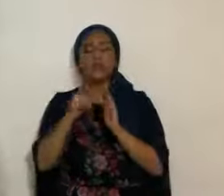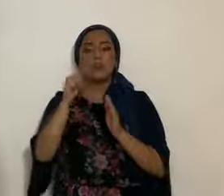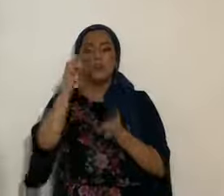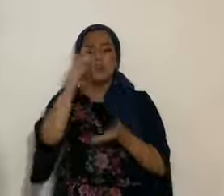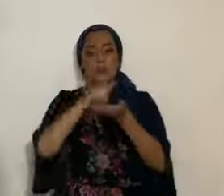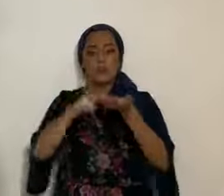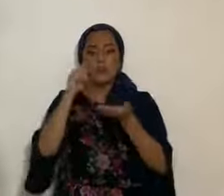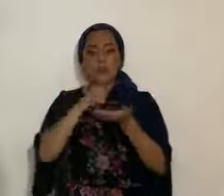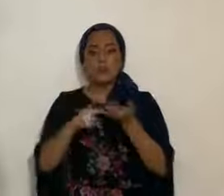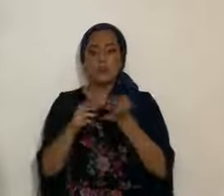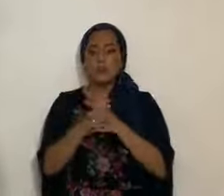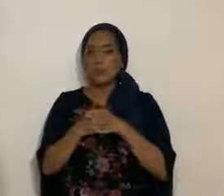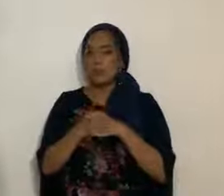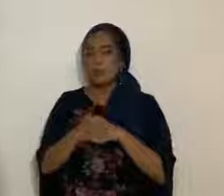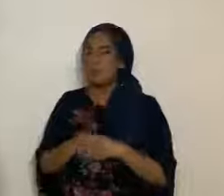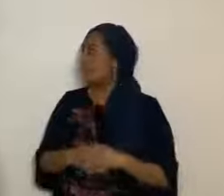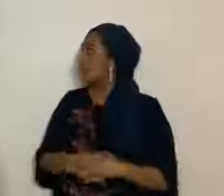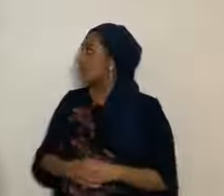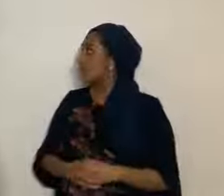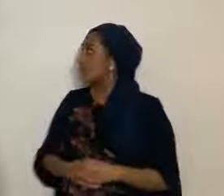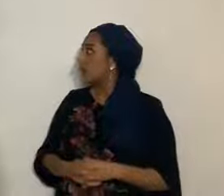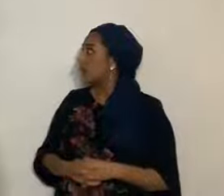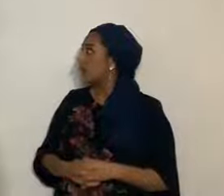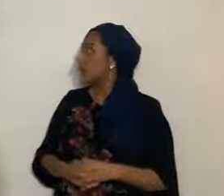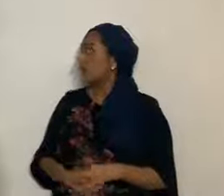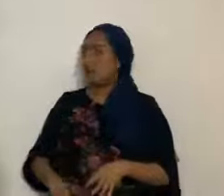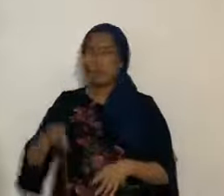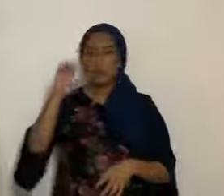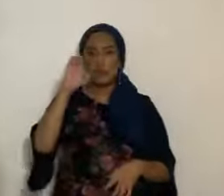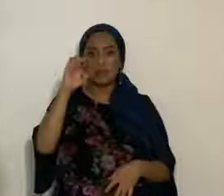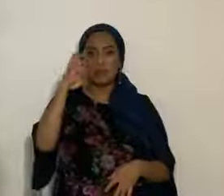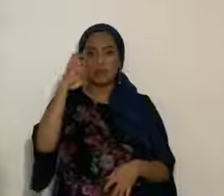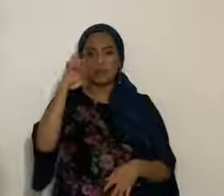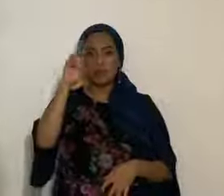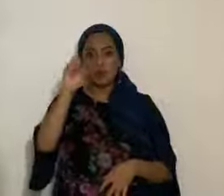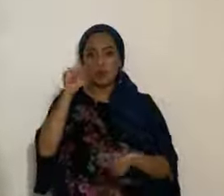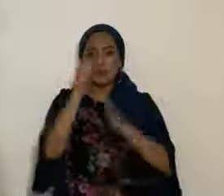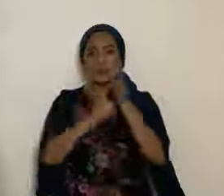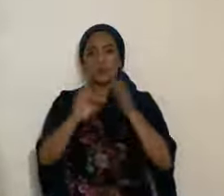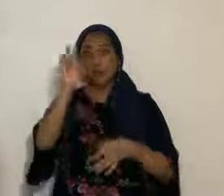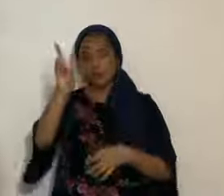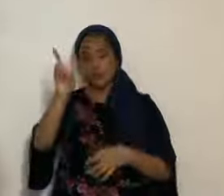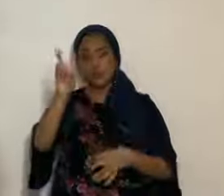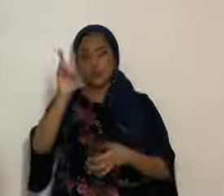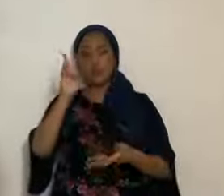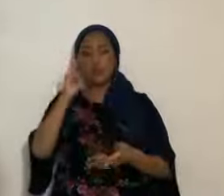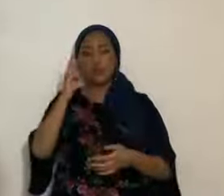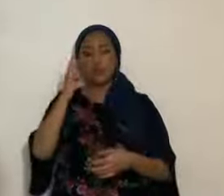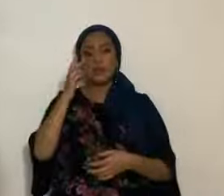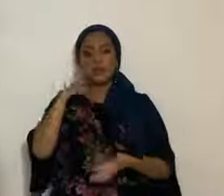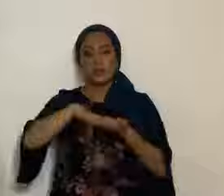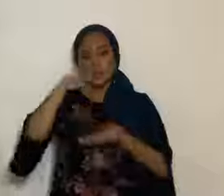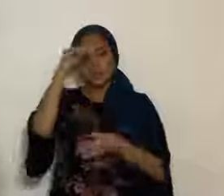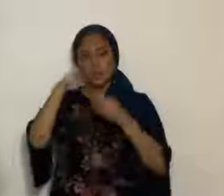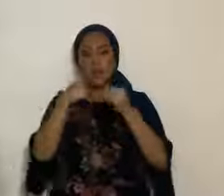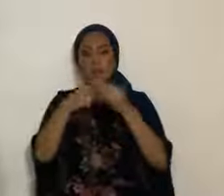entonces a Éxodo capítulo 2 y vamos a ver el nacimiento de Moisés.